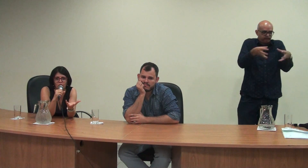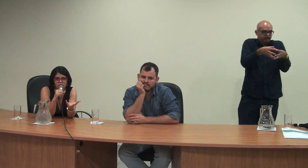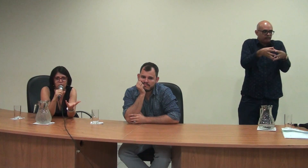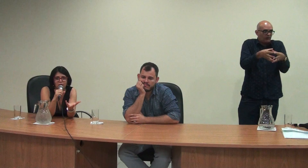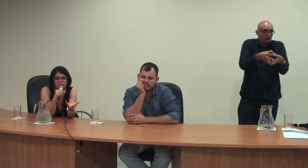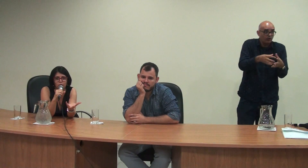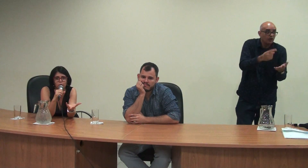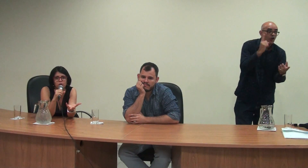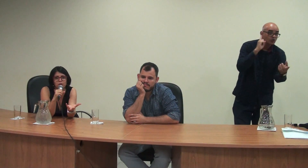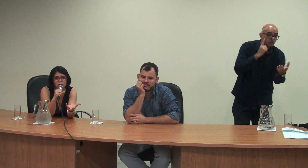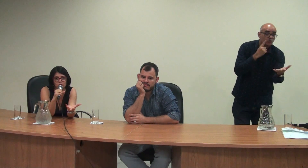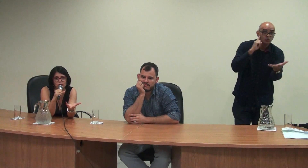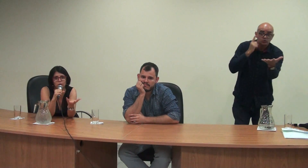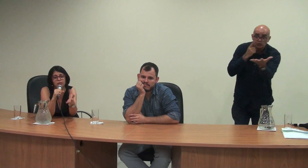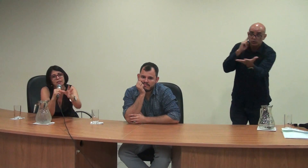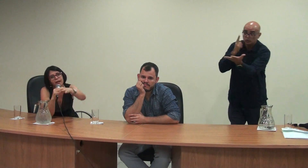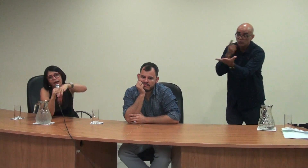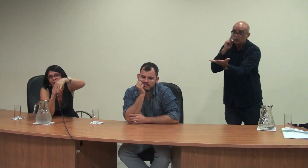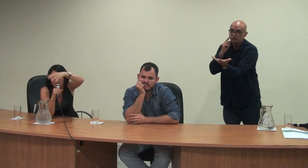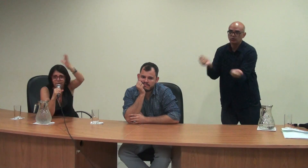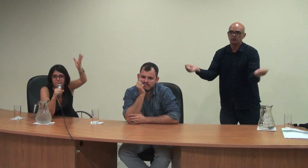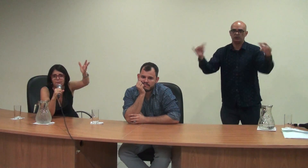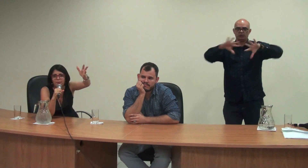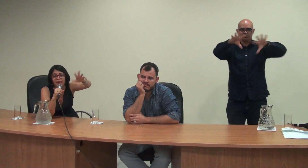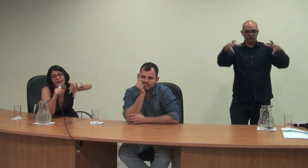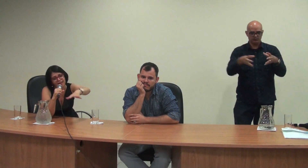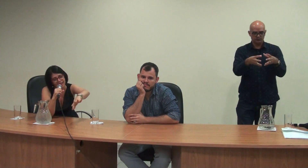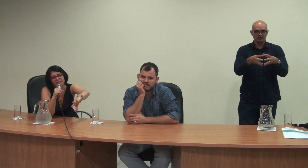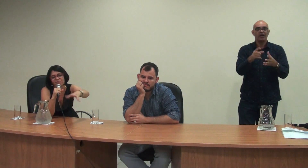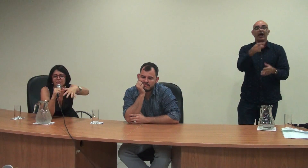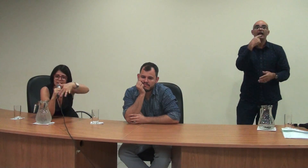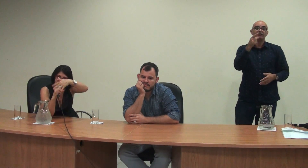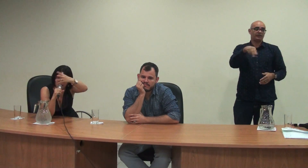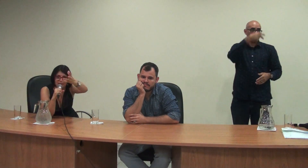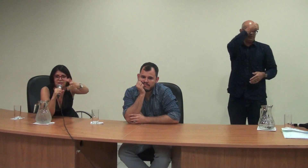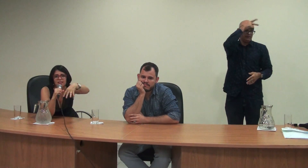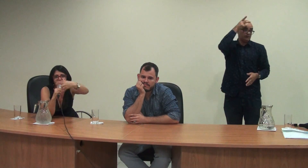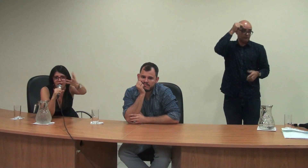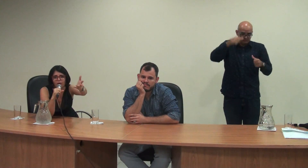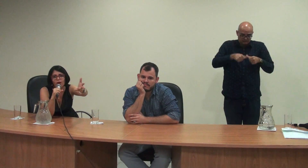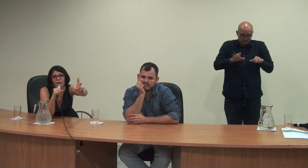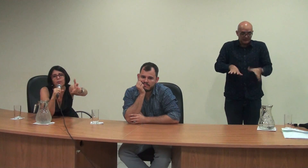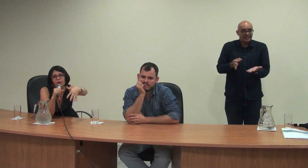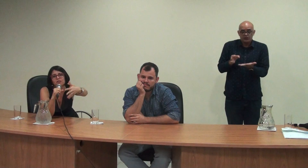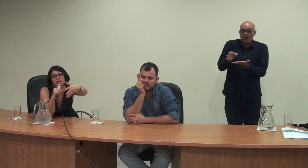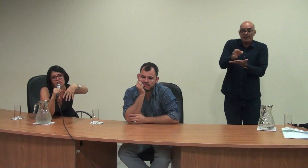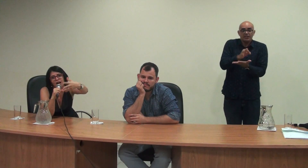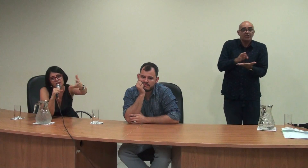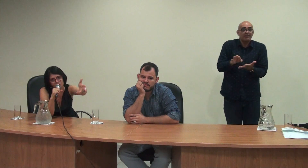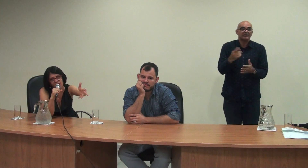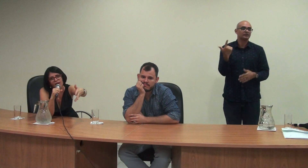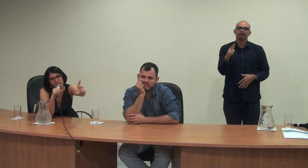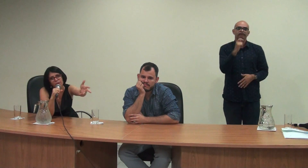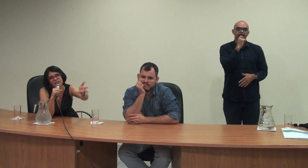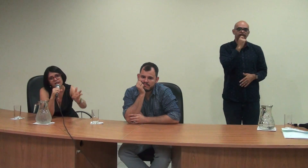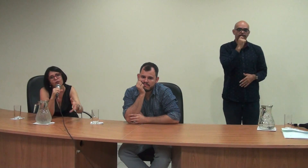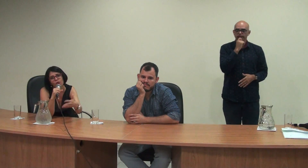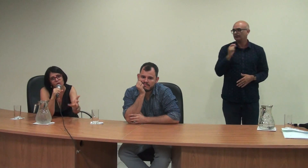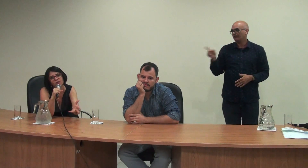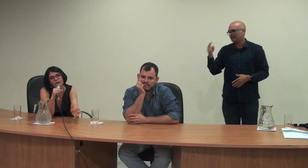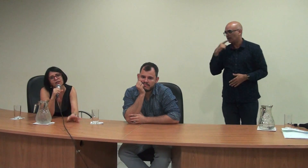fecha pacote para grupo de pessoas surdas. Municipal. Mas assim, a CVC trabalha com um pacote fechado já